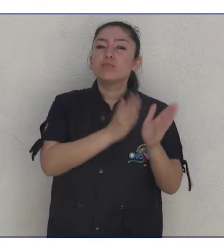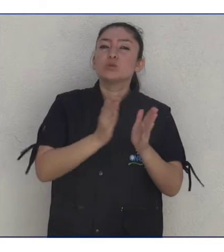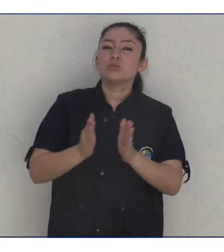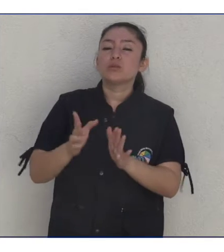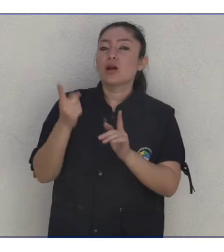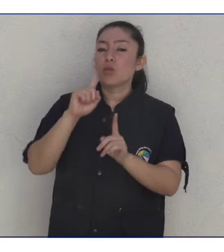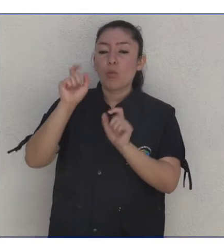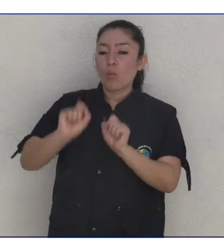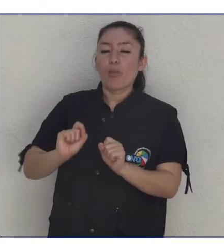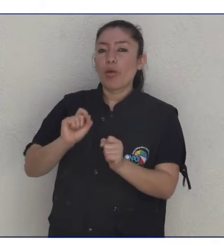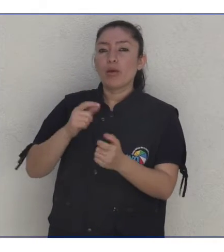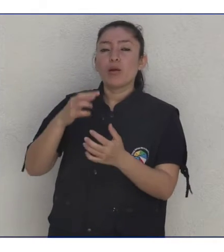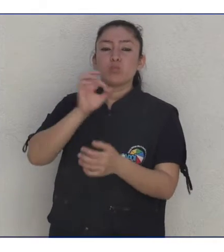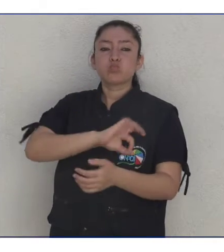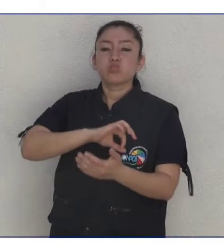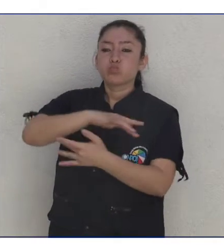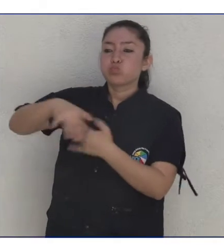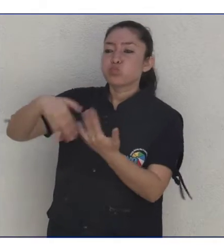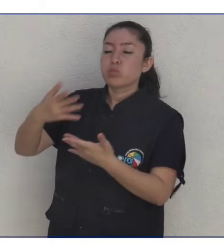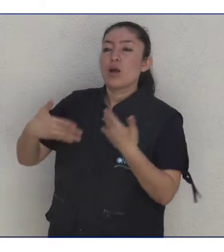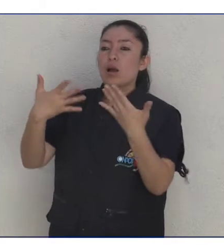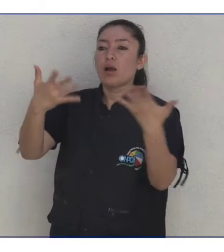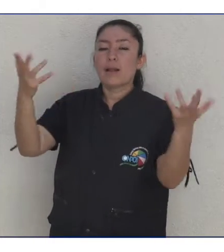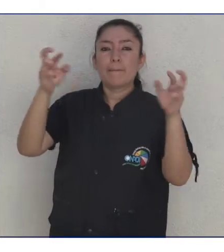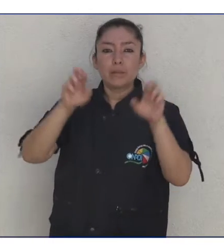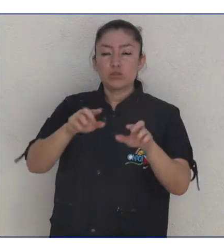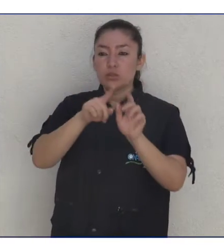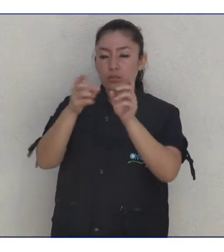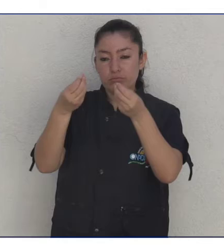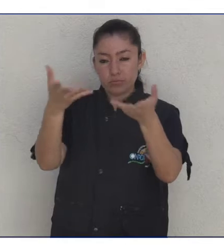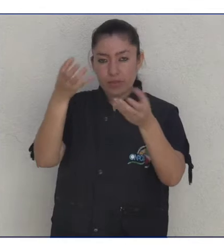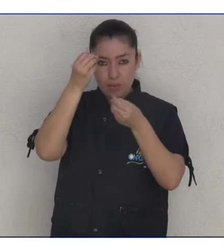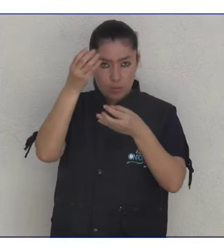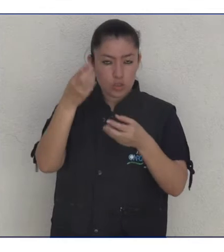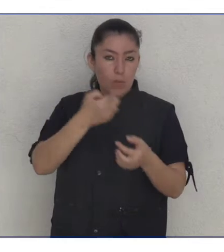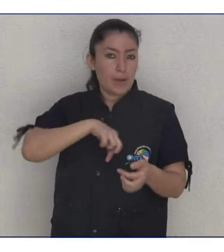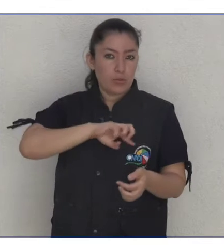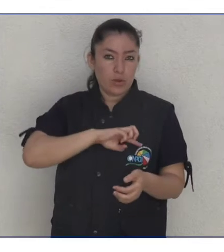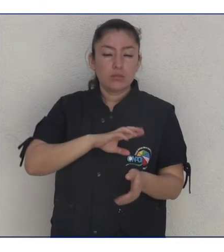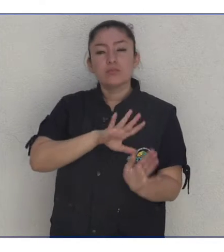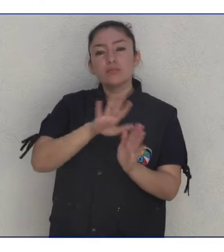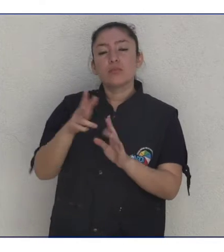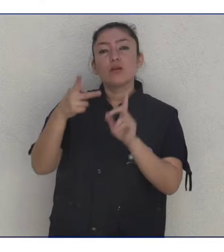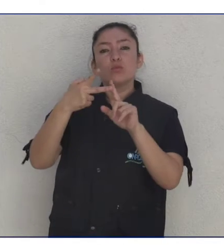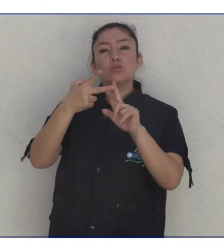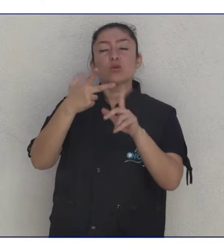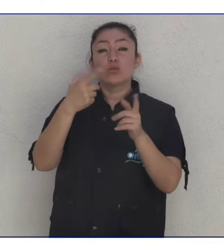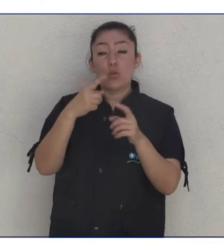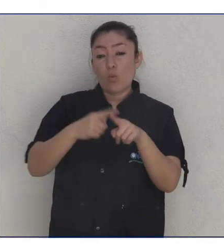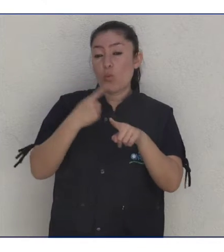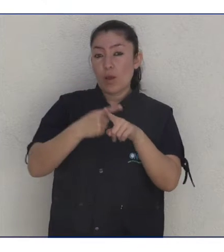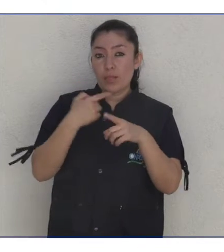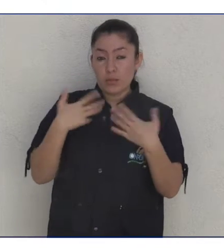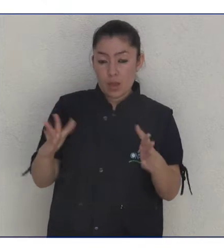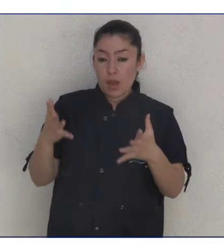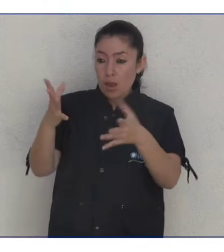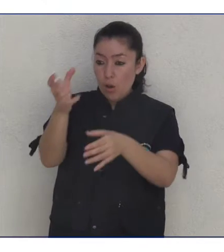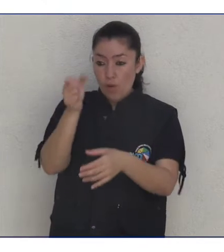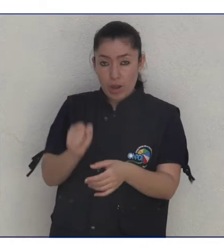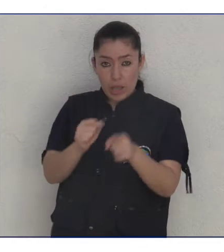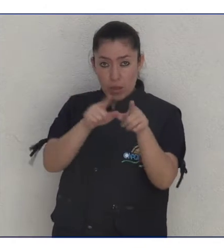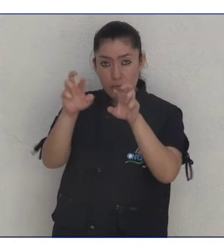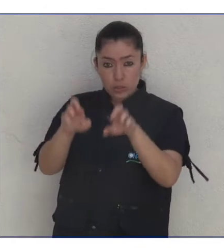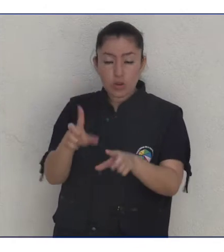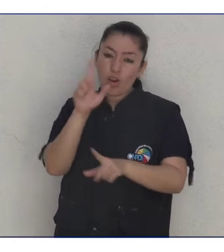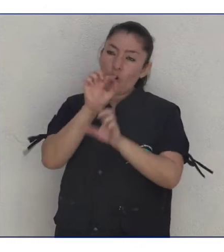por el cual no puedan asociarse los datos personales con el individuo a quien se refieran. 2. Cuando se transmitan entre sujetos obligados